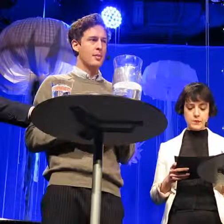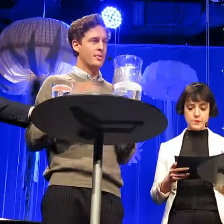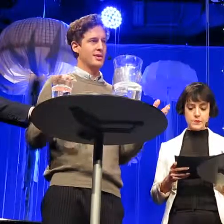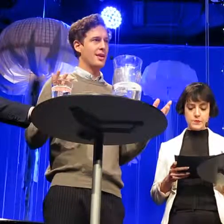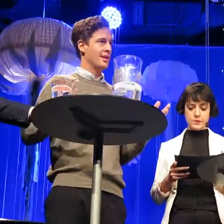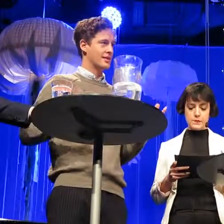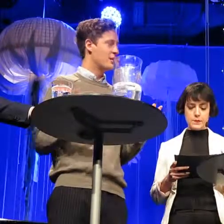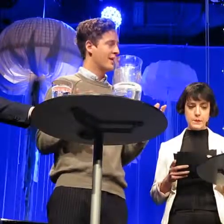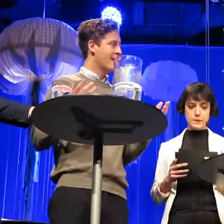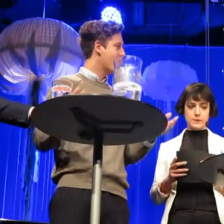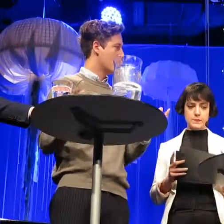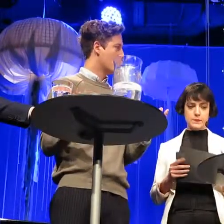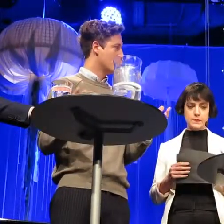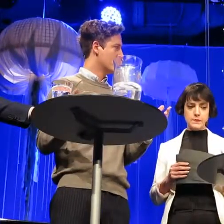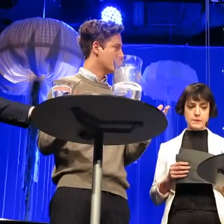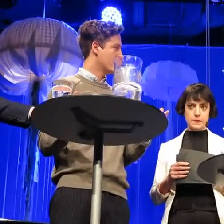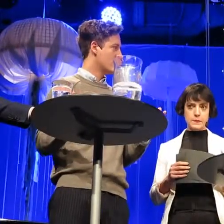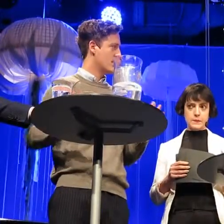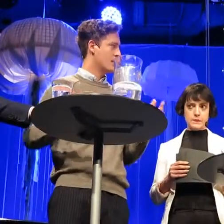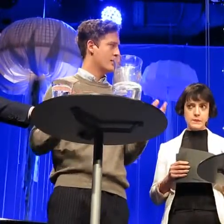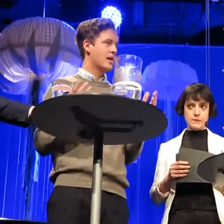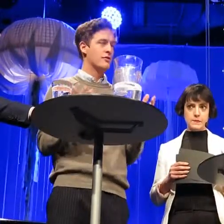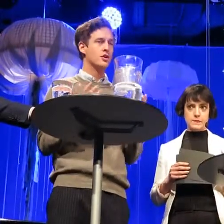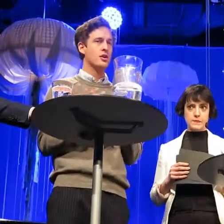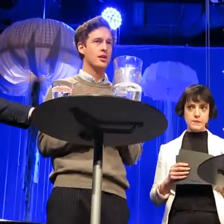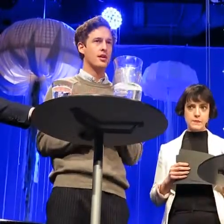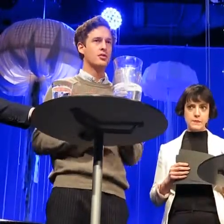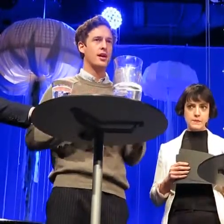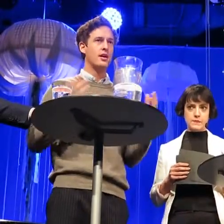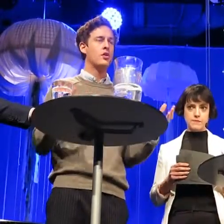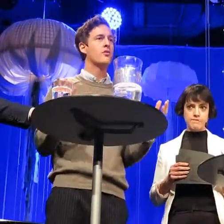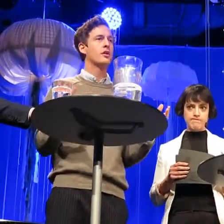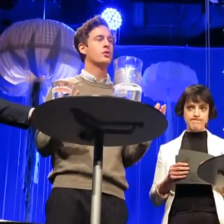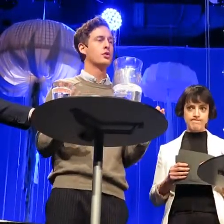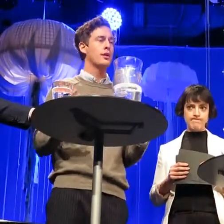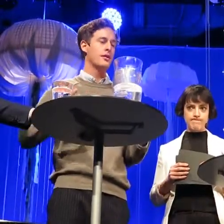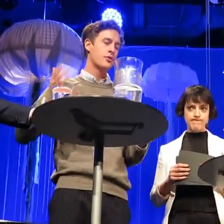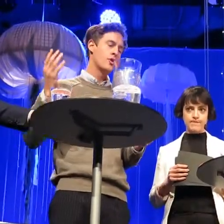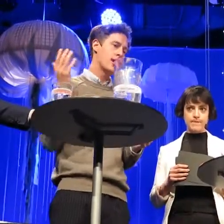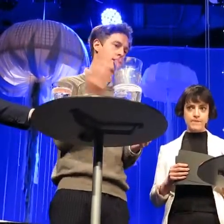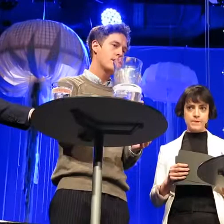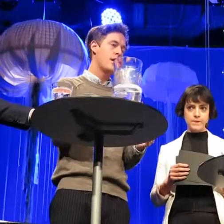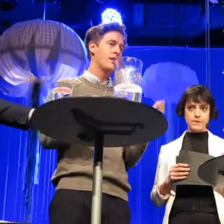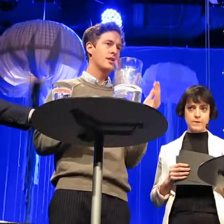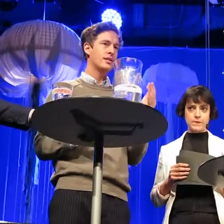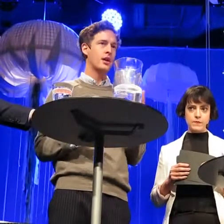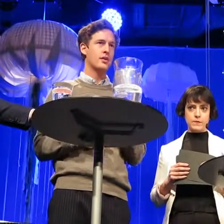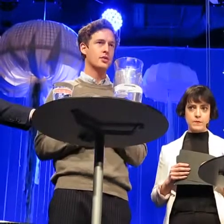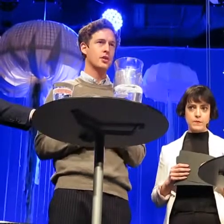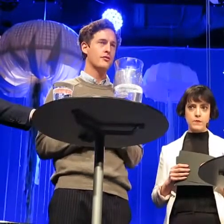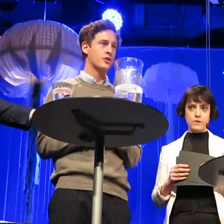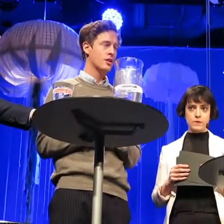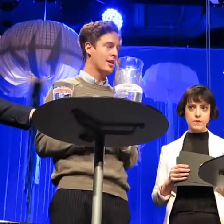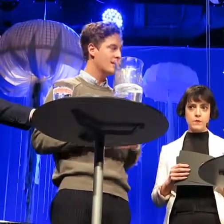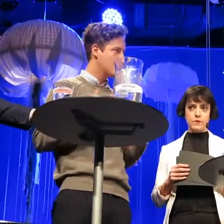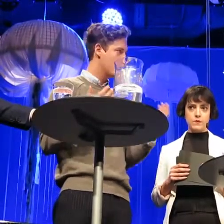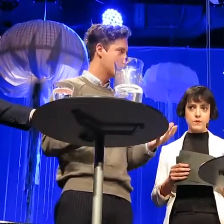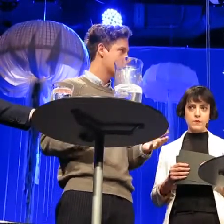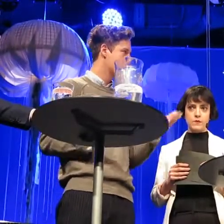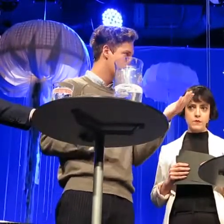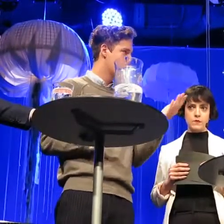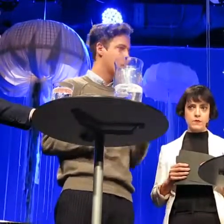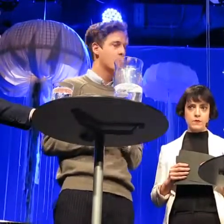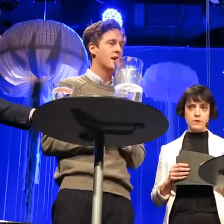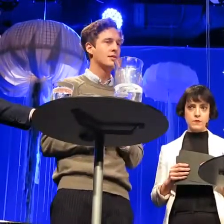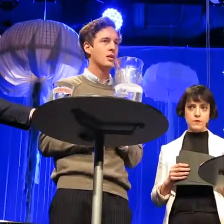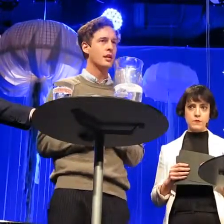partier. Men i praktiken så är det bara en elkommission. Vi talar om elförsörjning. Alltså tänk om vi kunde foga in de andra delar av energiförsörjningen, inte